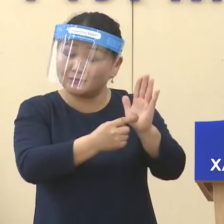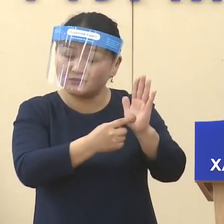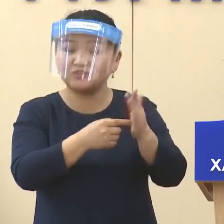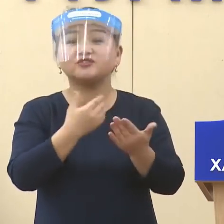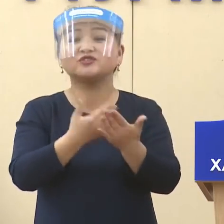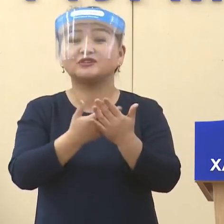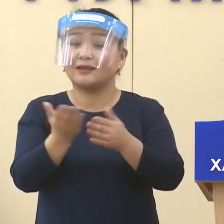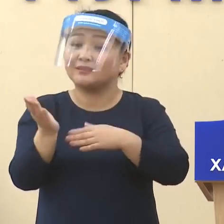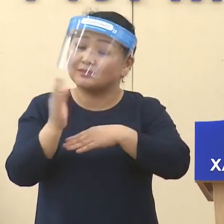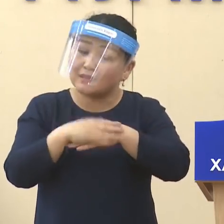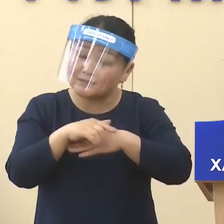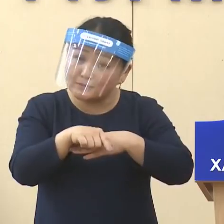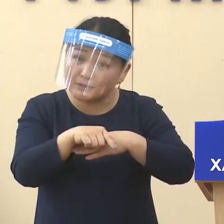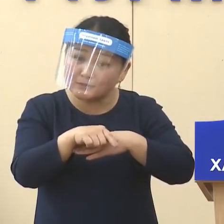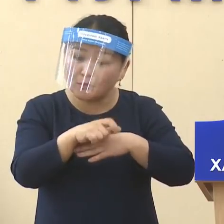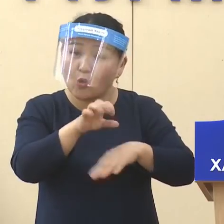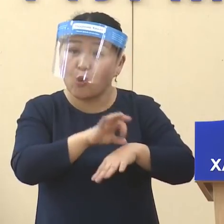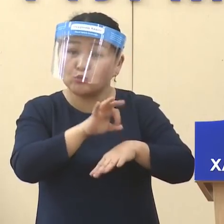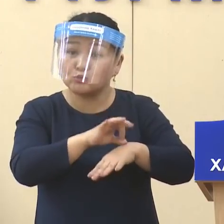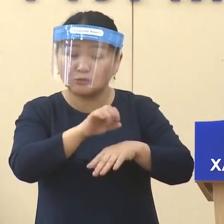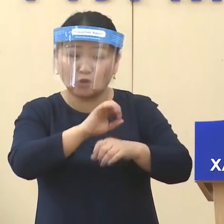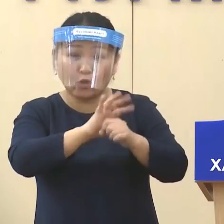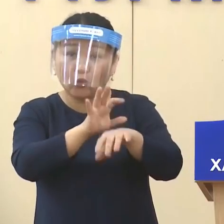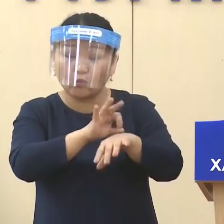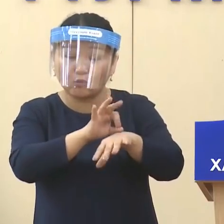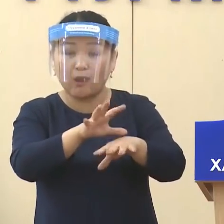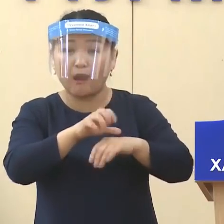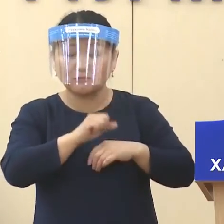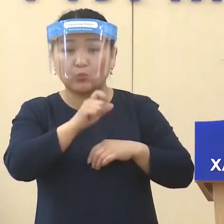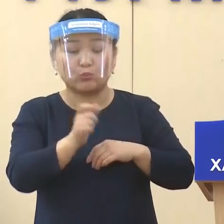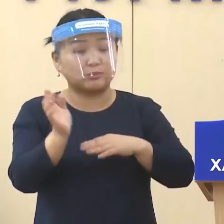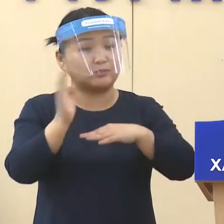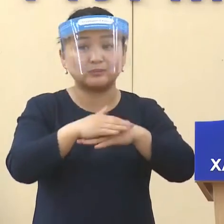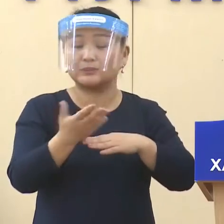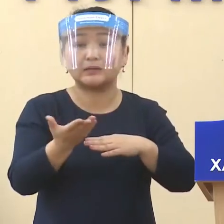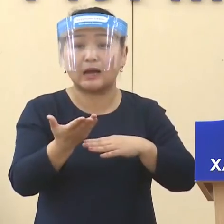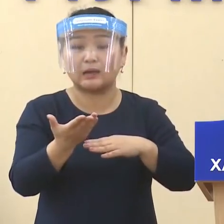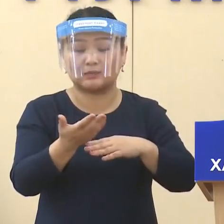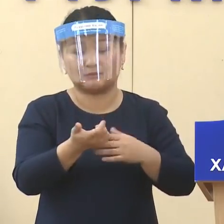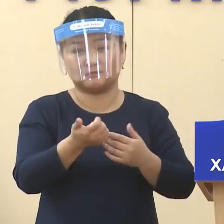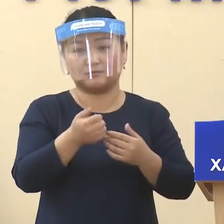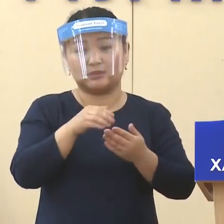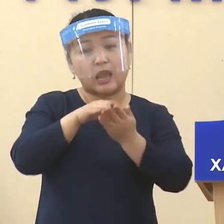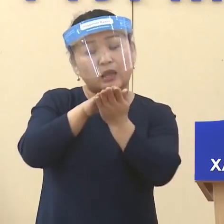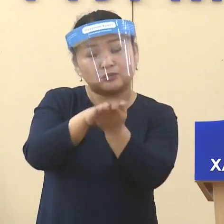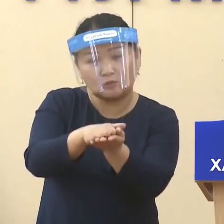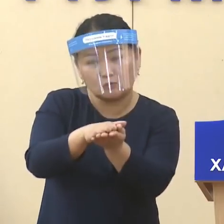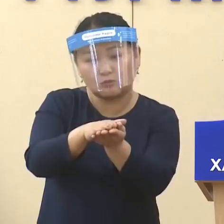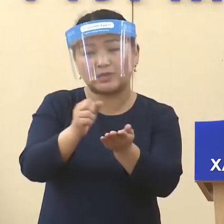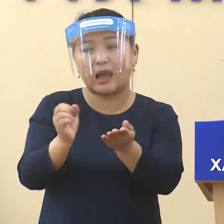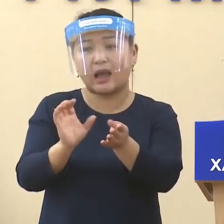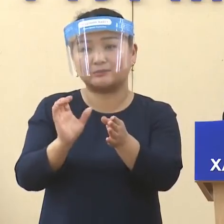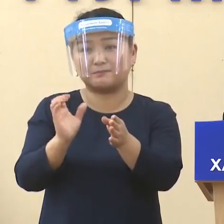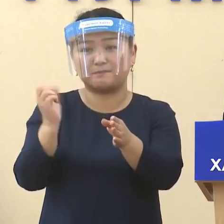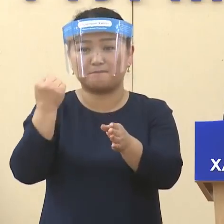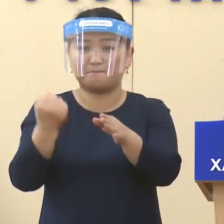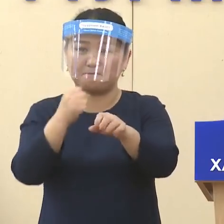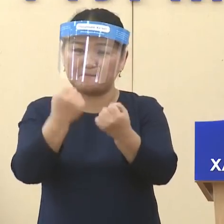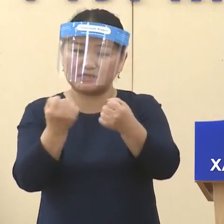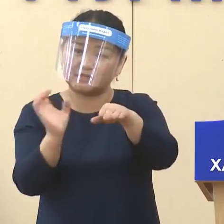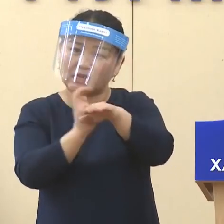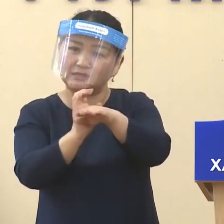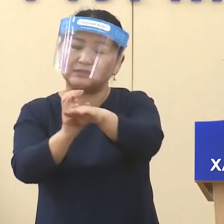үед зохицыг хэрхэн халдвар гүйцэтгэх вэ? Яаж тээвэрлэх вэ? Яаж чандралах вэ гэсэн чиглэлийн юм мэрэгжлийн зөвлөмжүүд